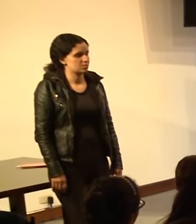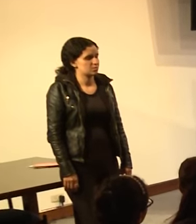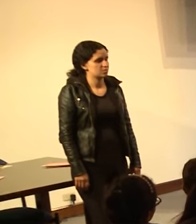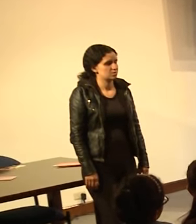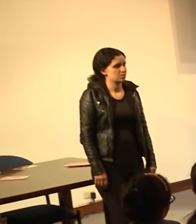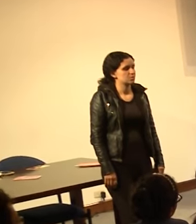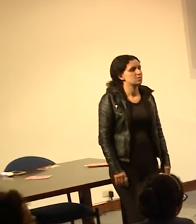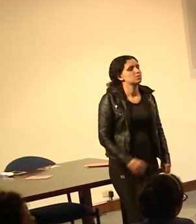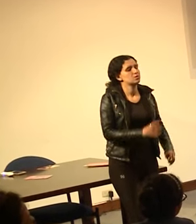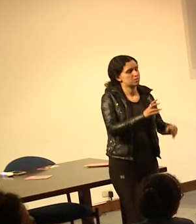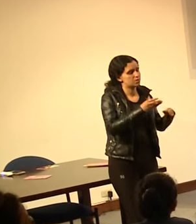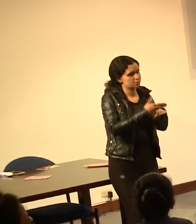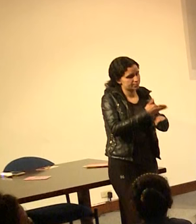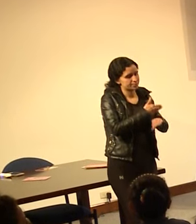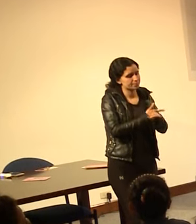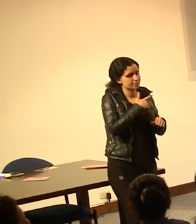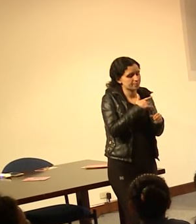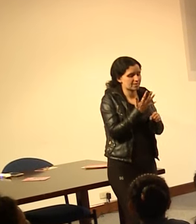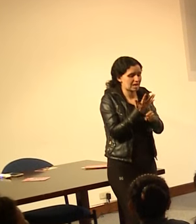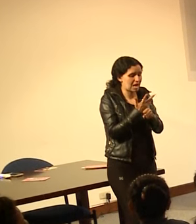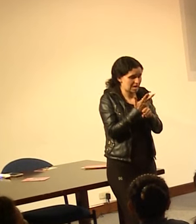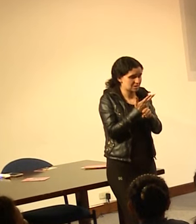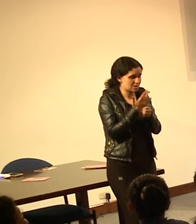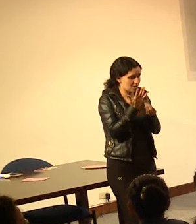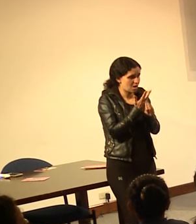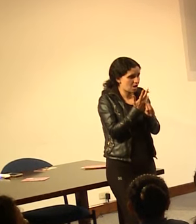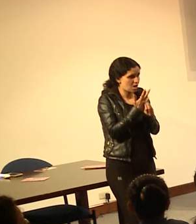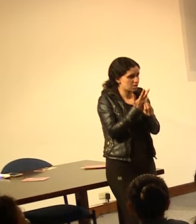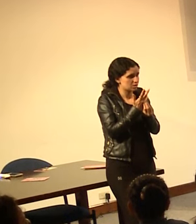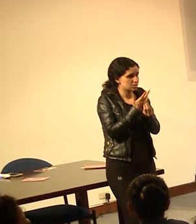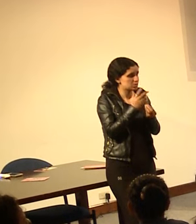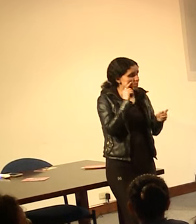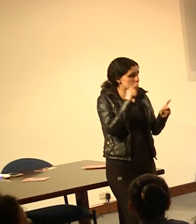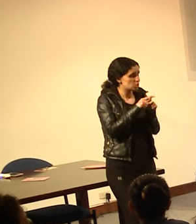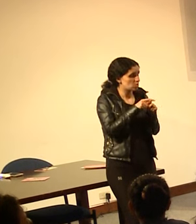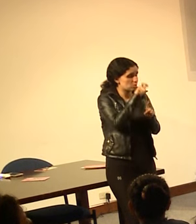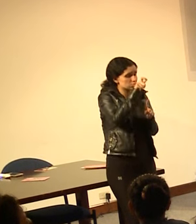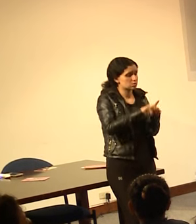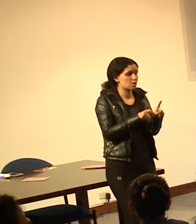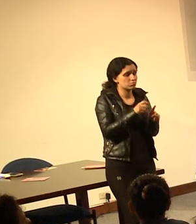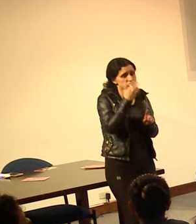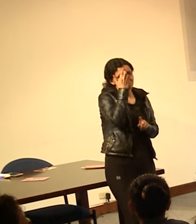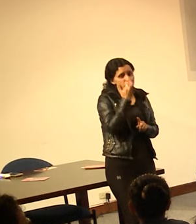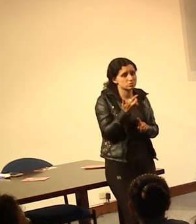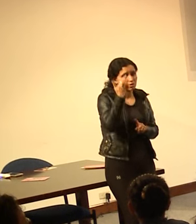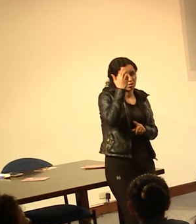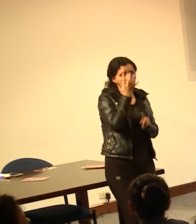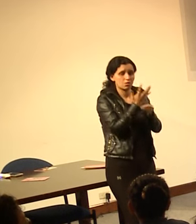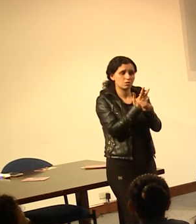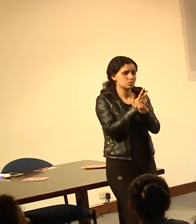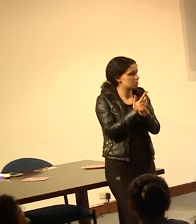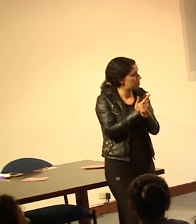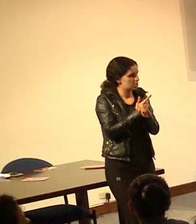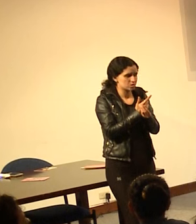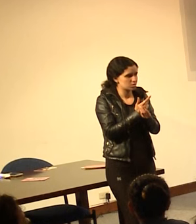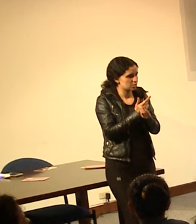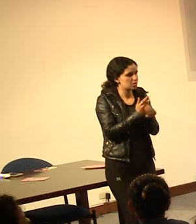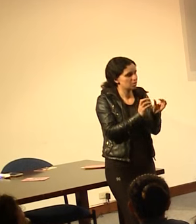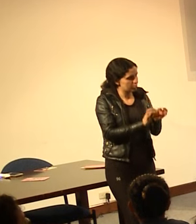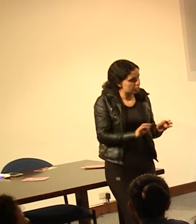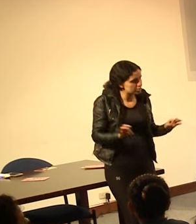También referías que el arte debe que ir más allá que el chico sea un artista, sino que le enseñemos el